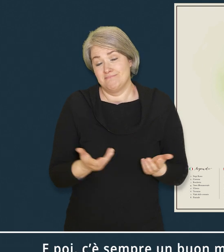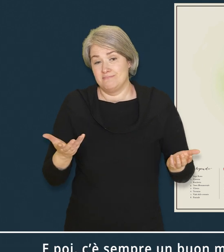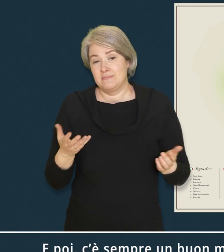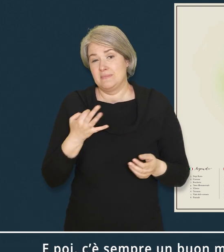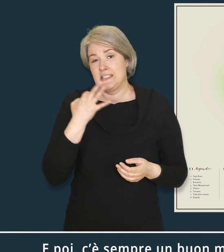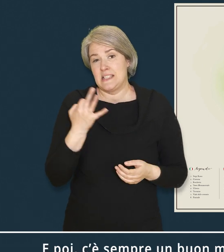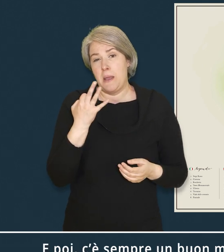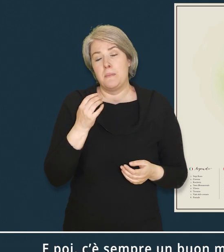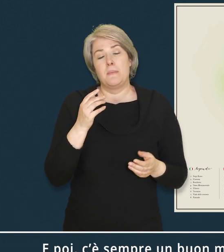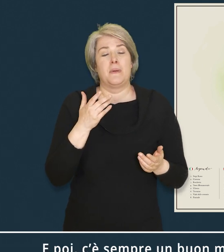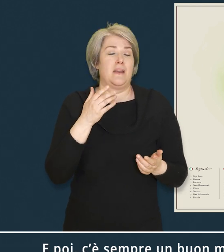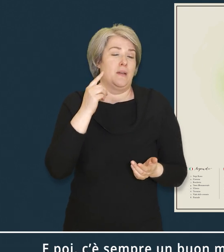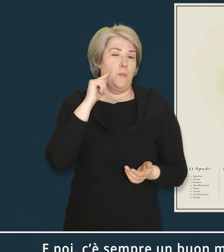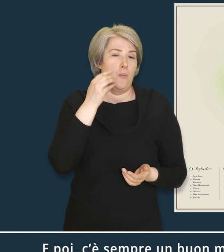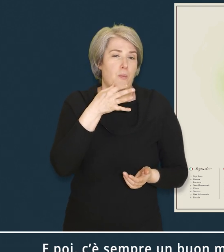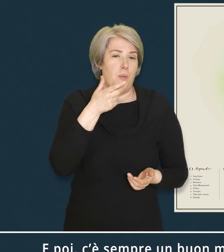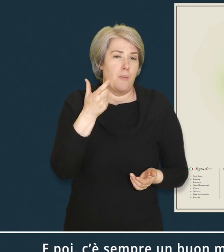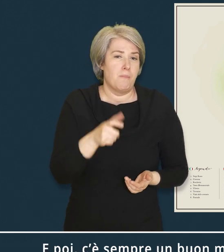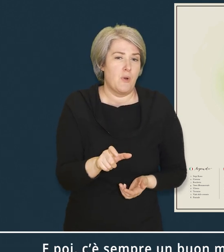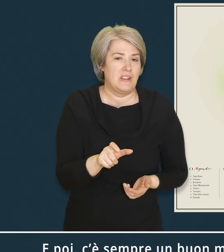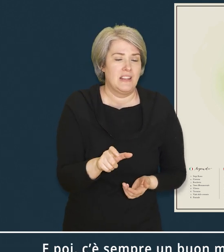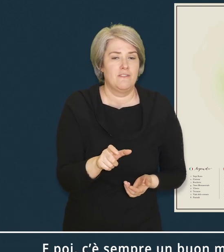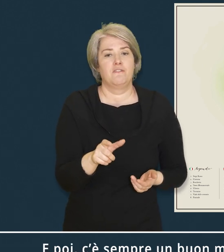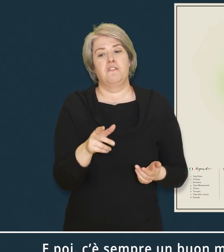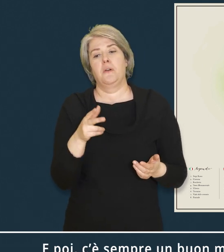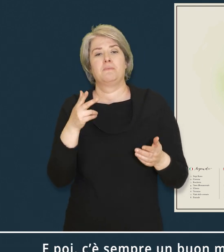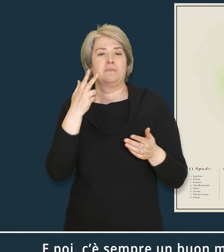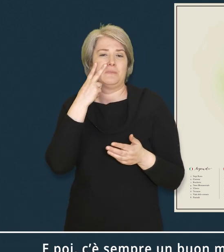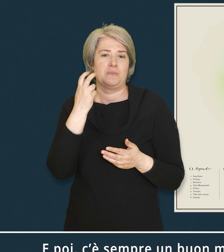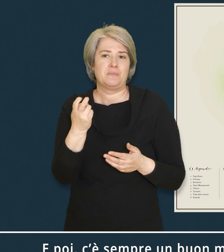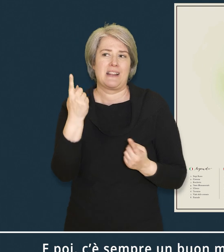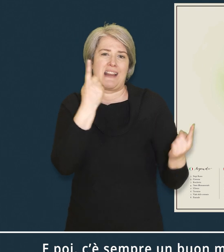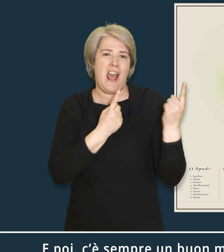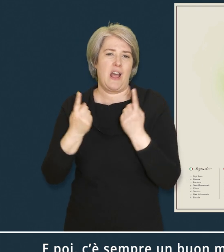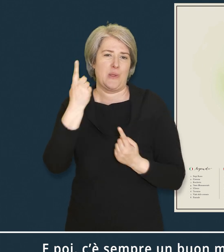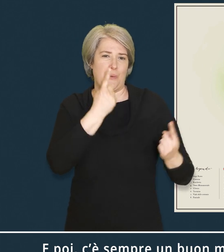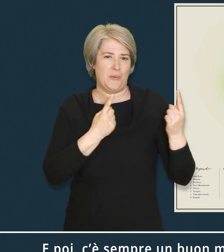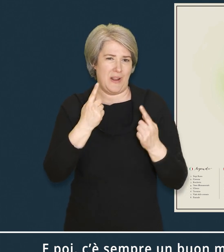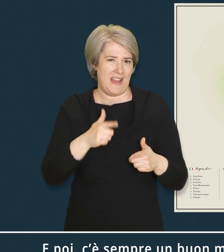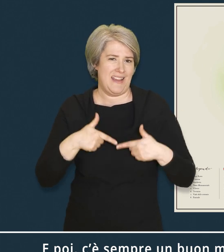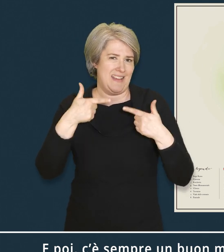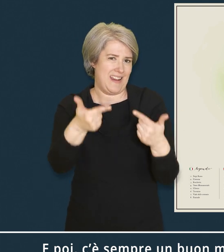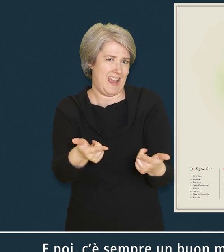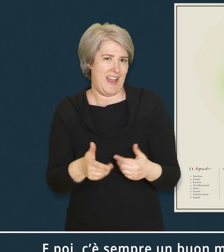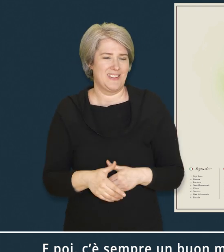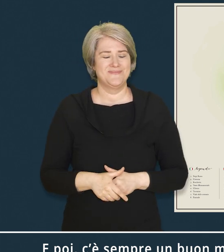E poi c'è sempre un buon motivo per godere della bellezza e del benessere che la natura regala.